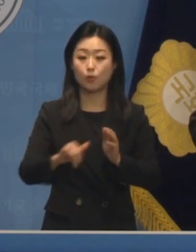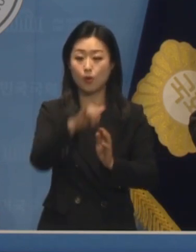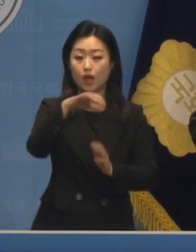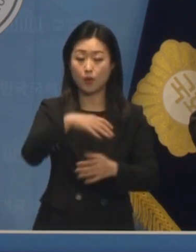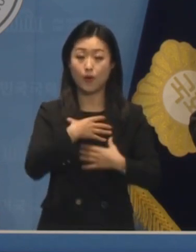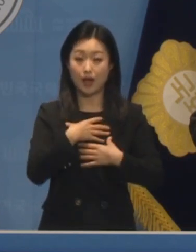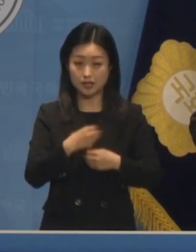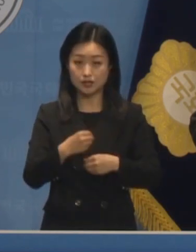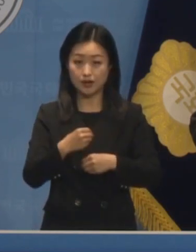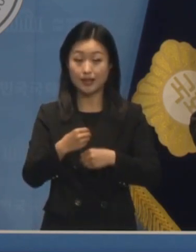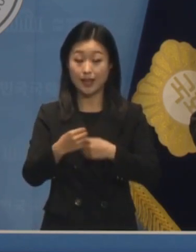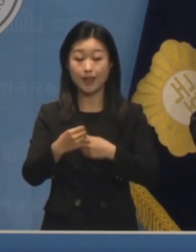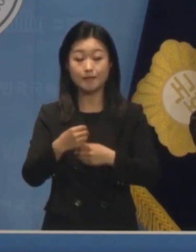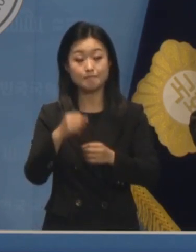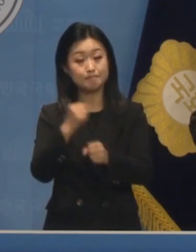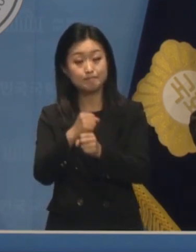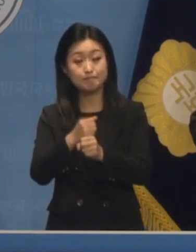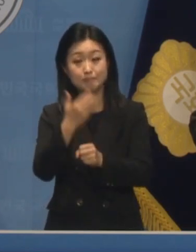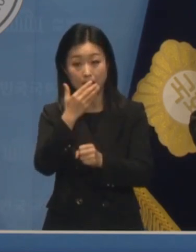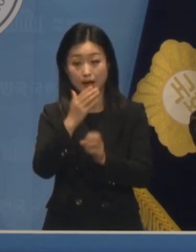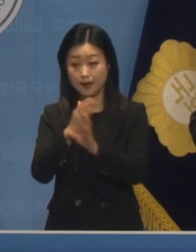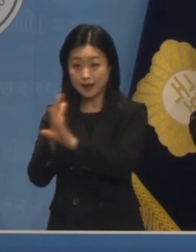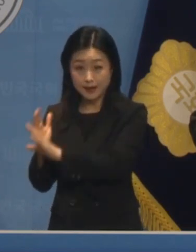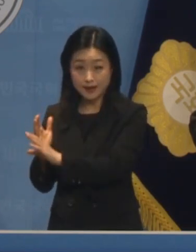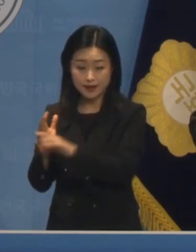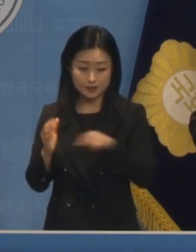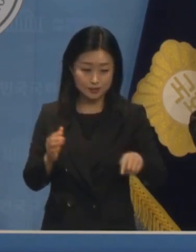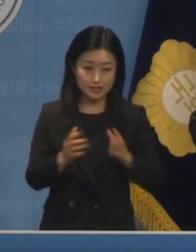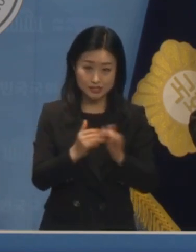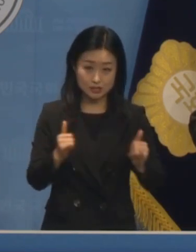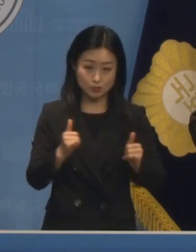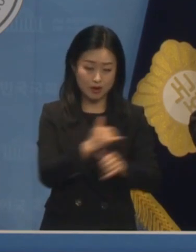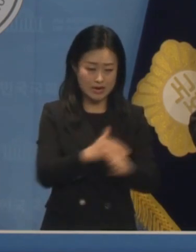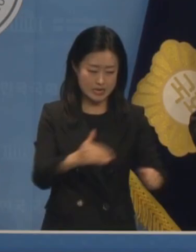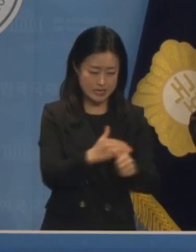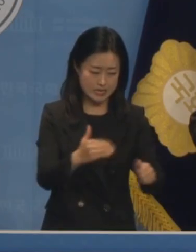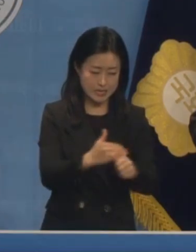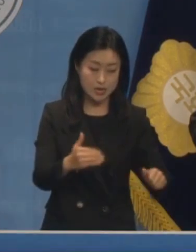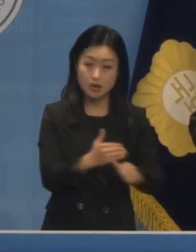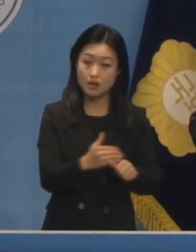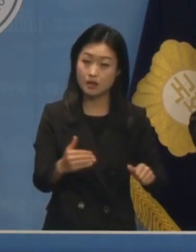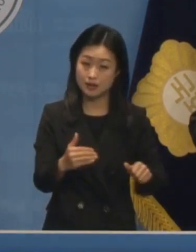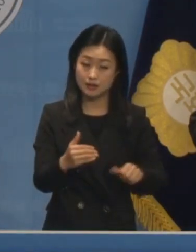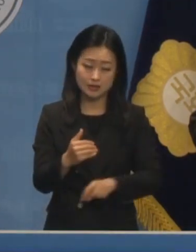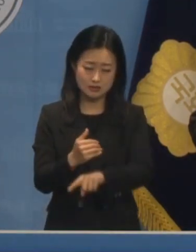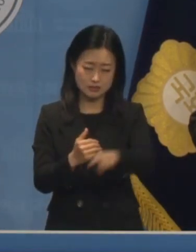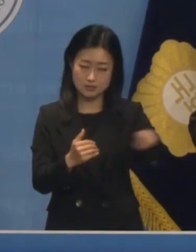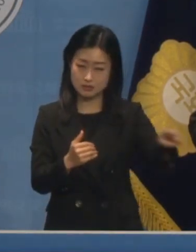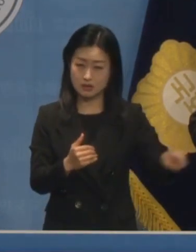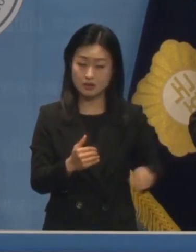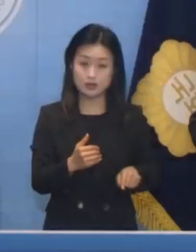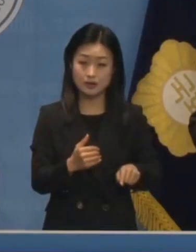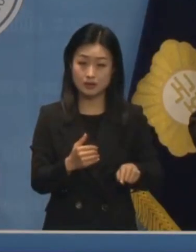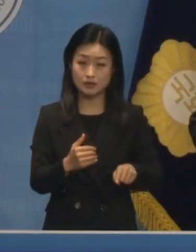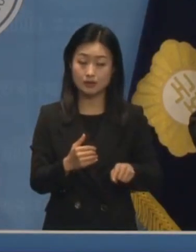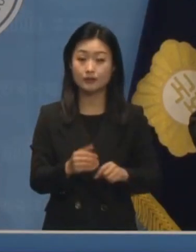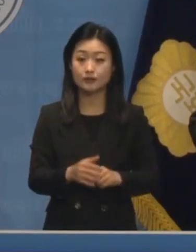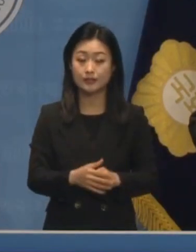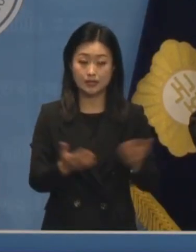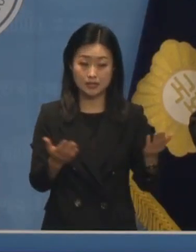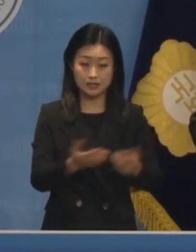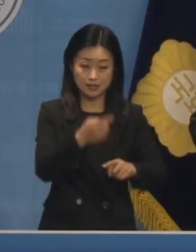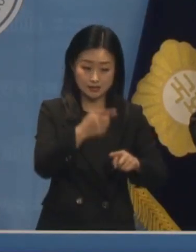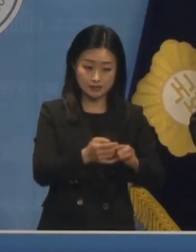뒤에서는 공항 효율 명목으로 인력 충원에 칼질하며 노동자와 시민의 안전을 위협하고 있는